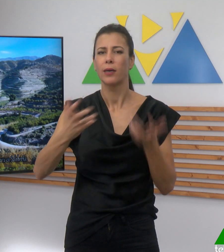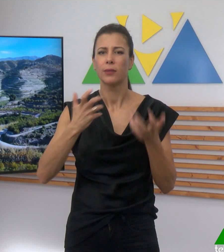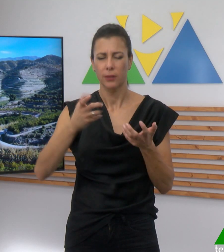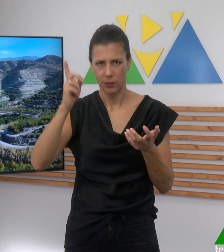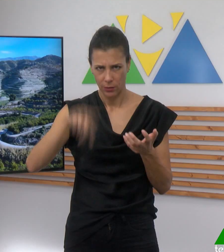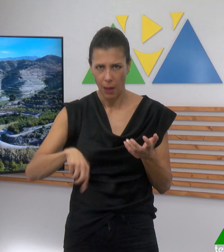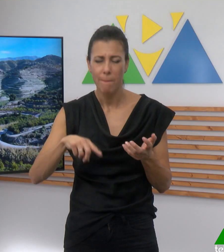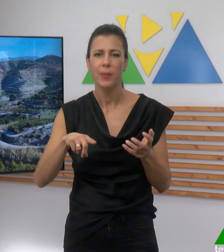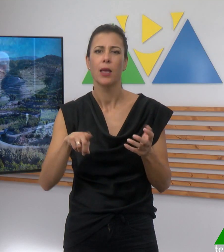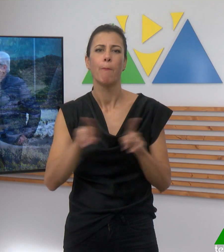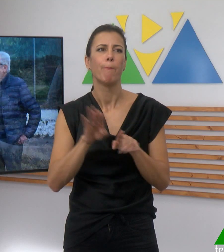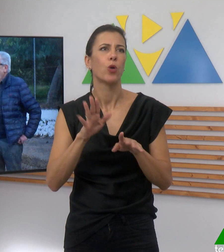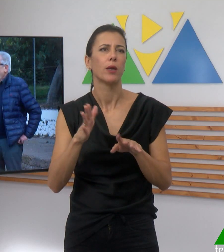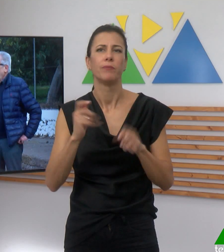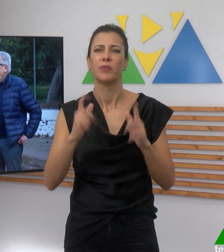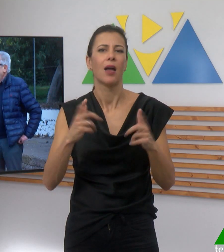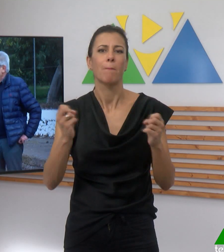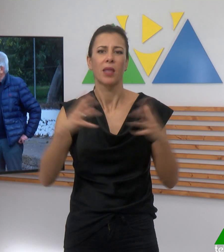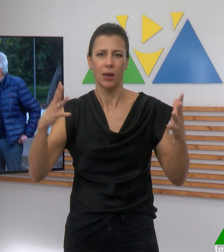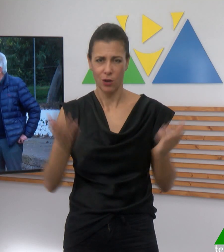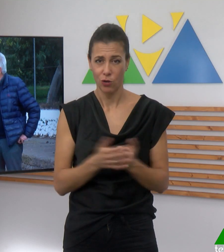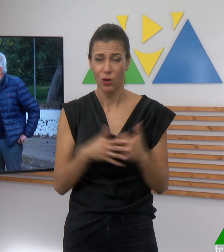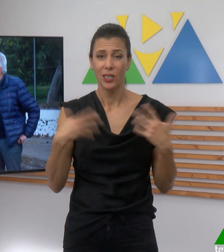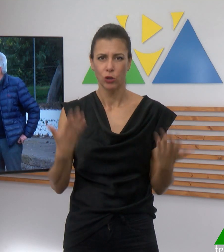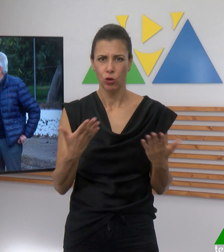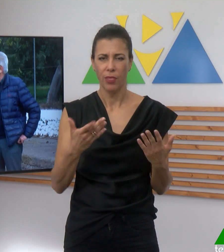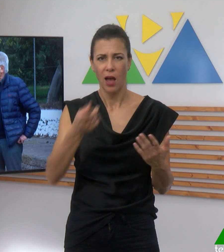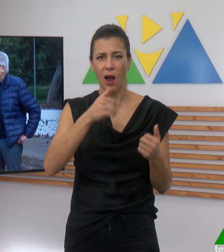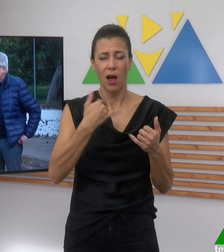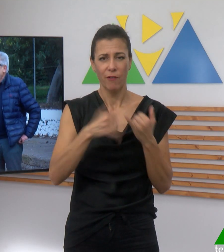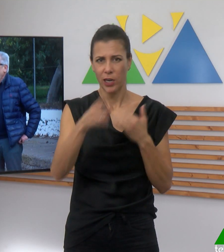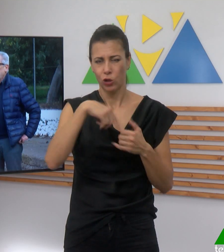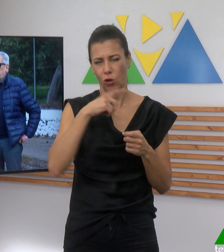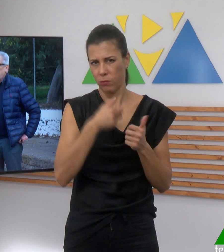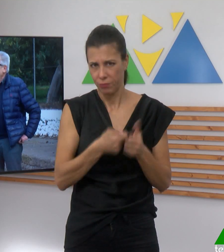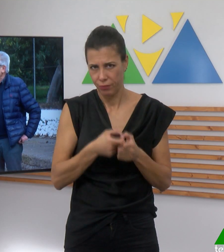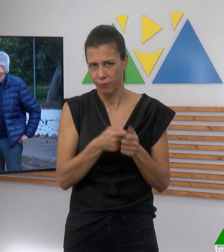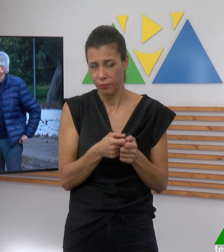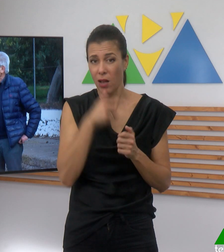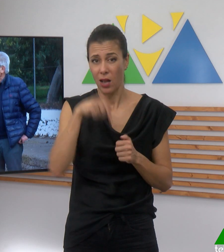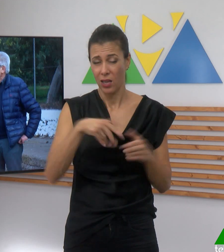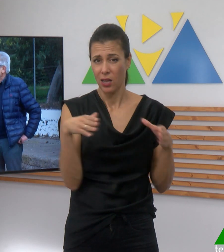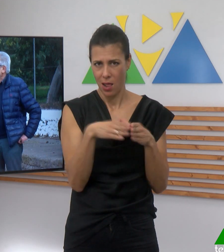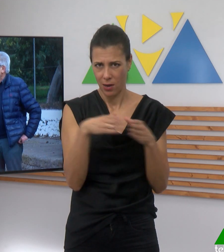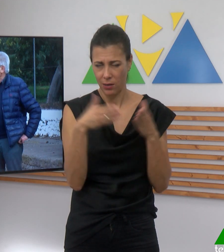milagrosa eh se dio culto aquí en la iglesia de patura hasta